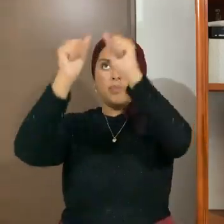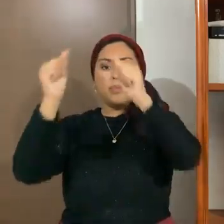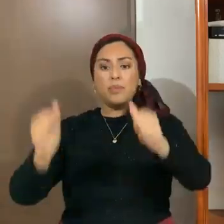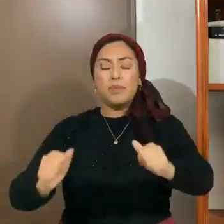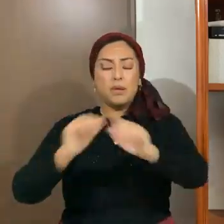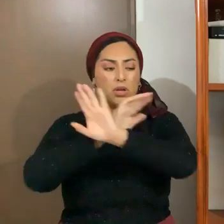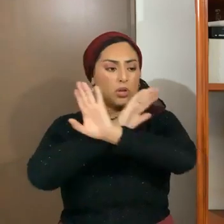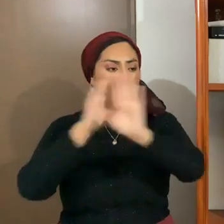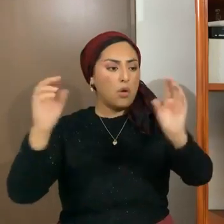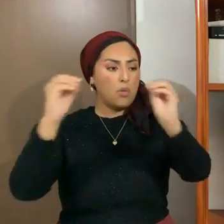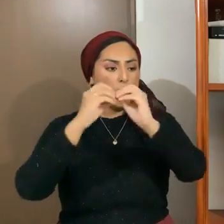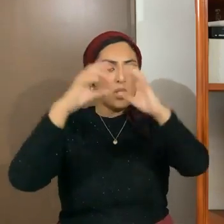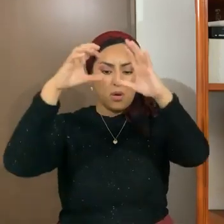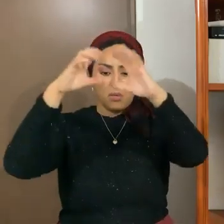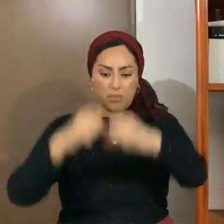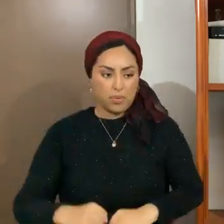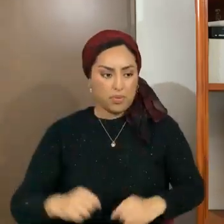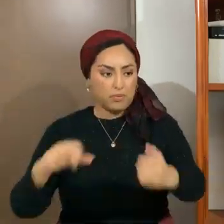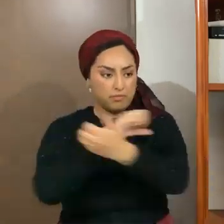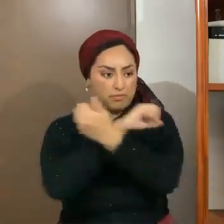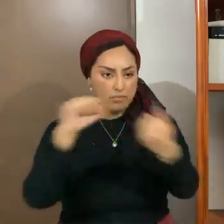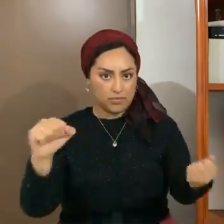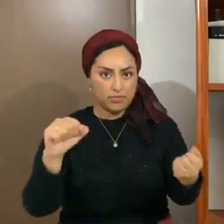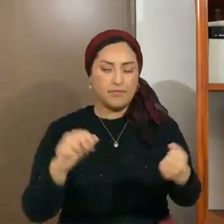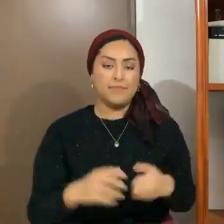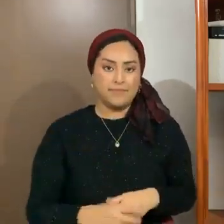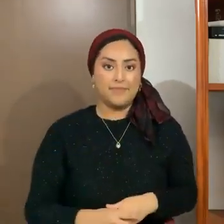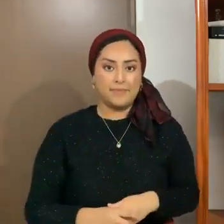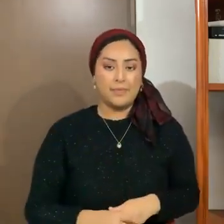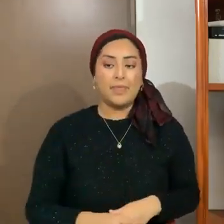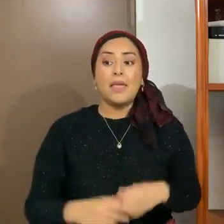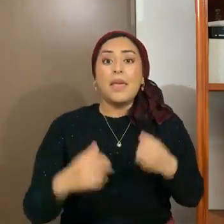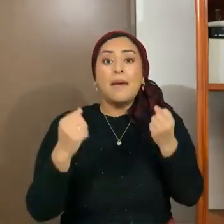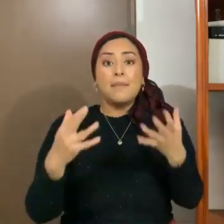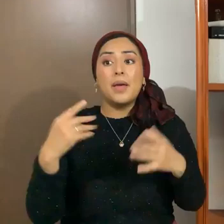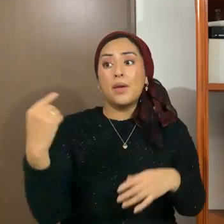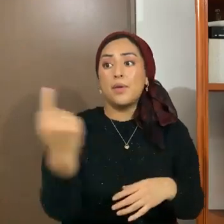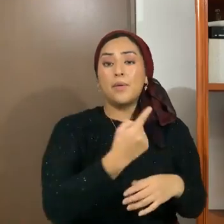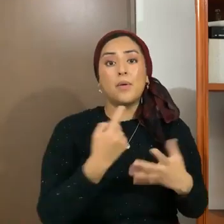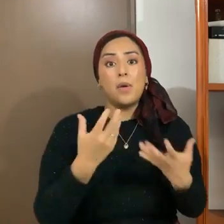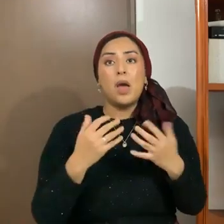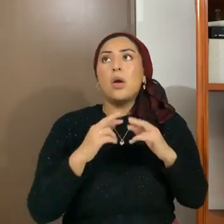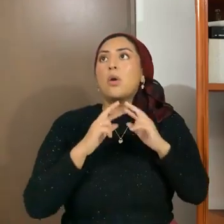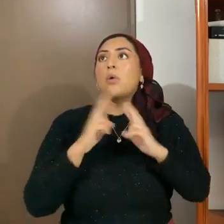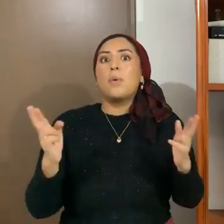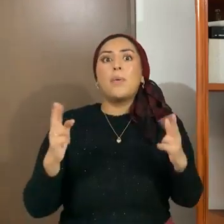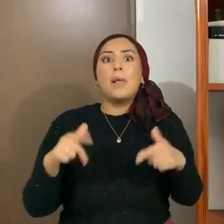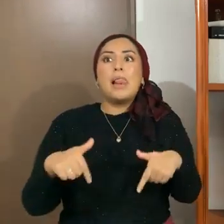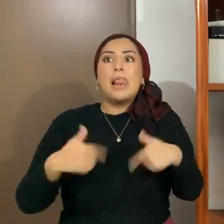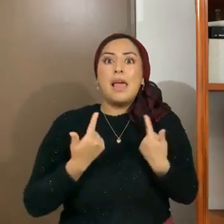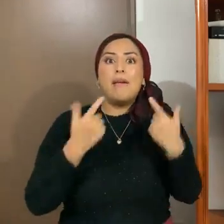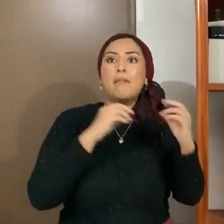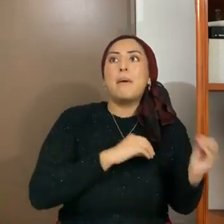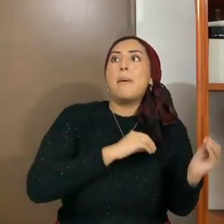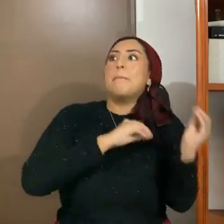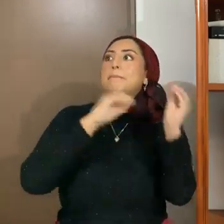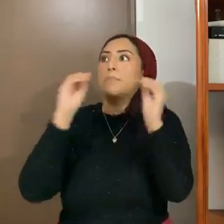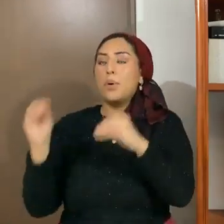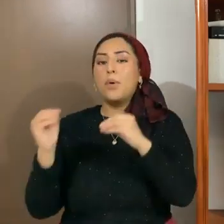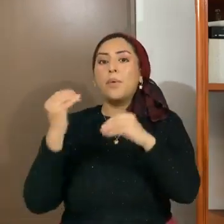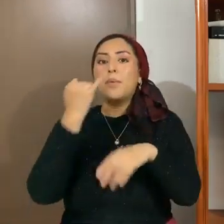del sol. Somos muchos los que quisiéramos ya estar en Eretz Israel y vivir esta